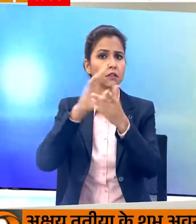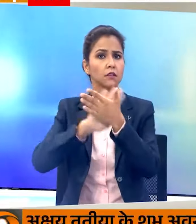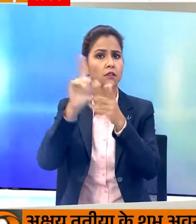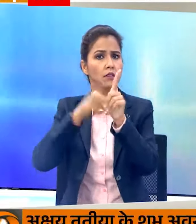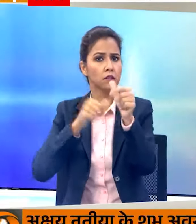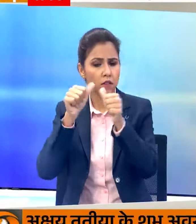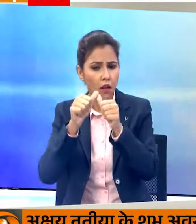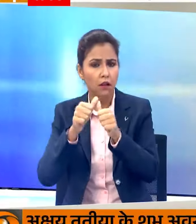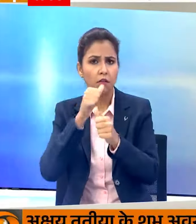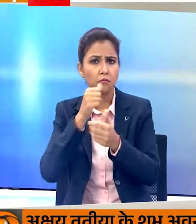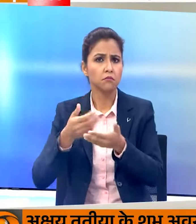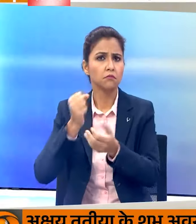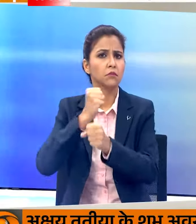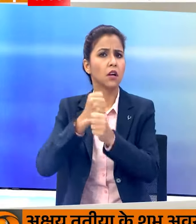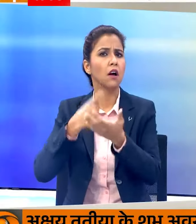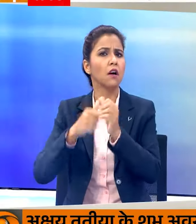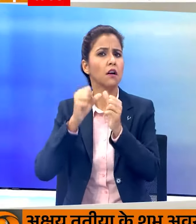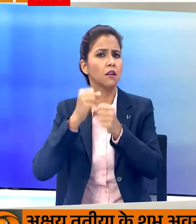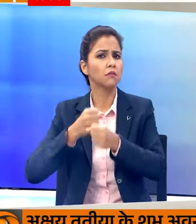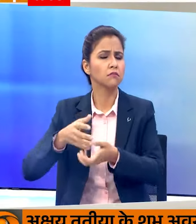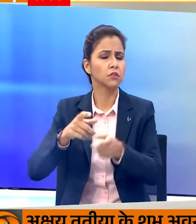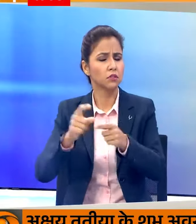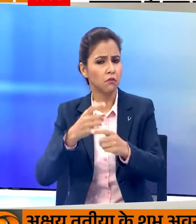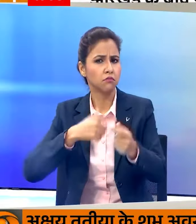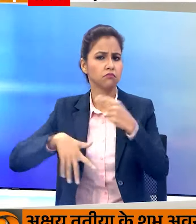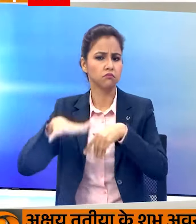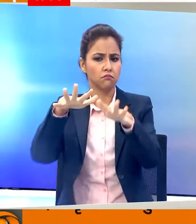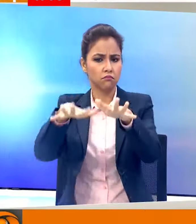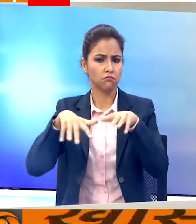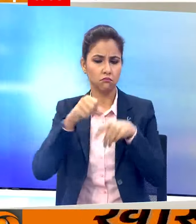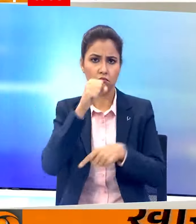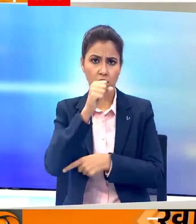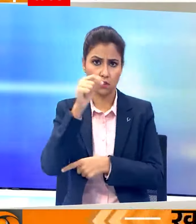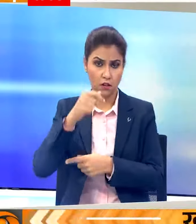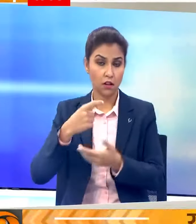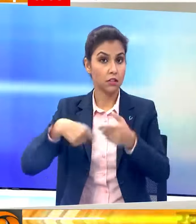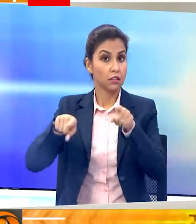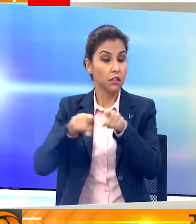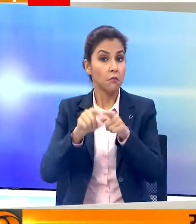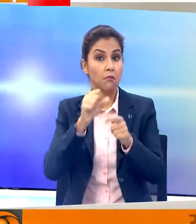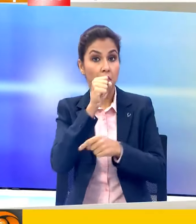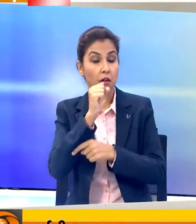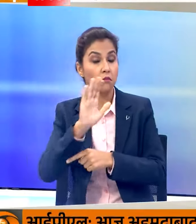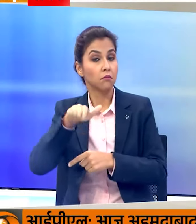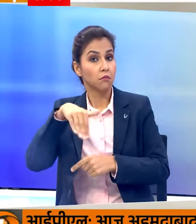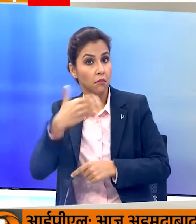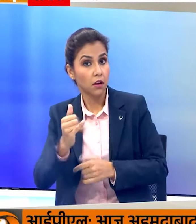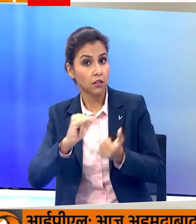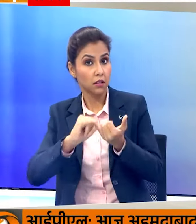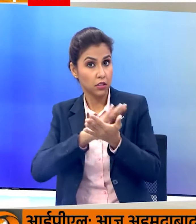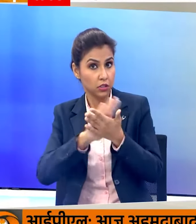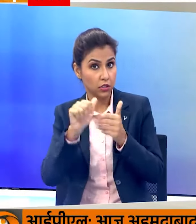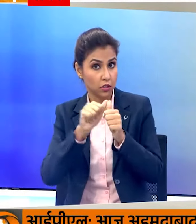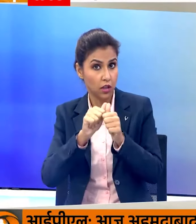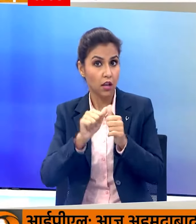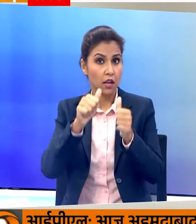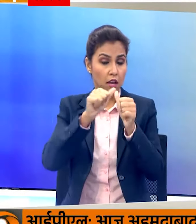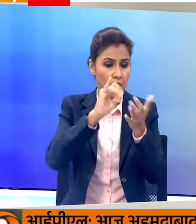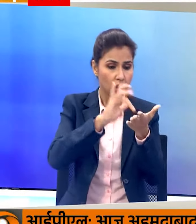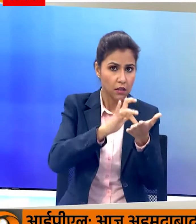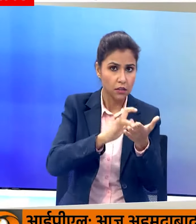और वीरभूम संसदीय क्षेत्र में रैली करेंगे रैली को संबोधित करने के बाद शाह आसनसोल से भाजपा